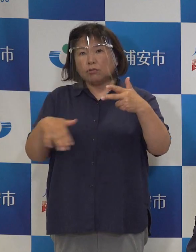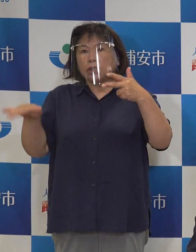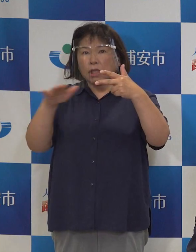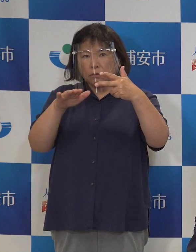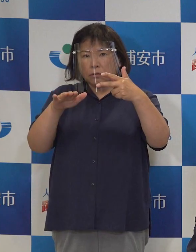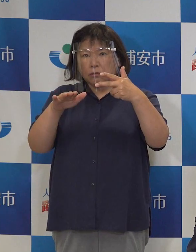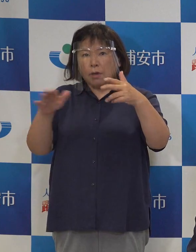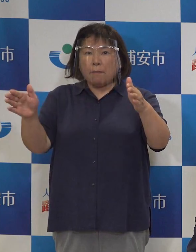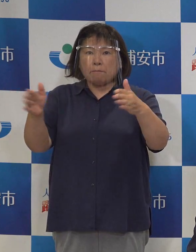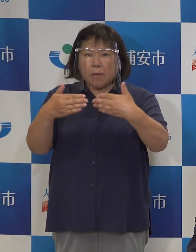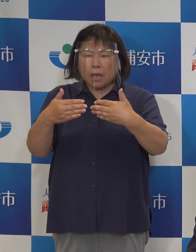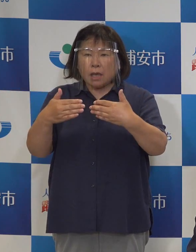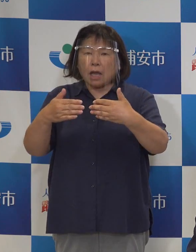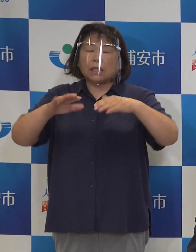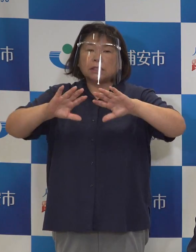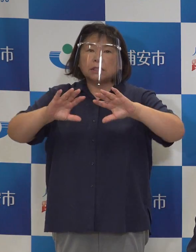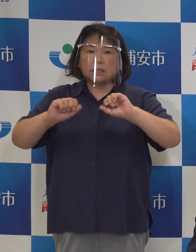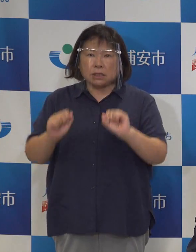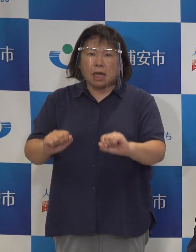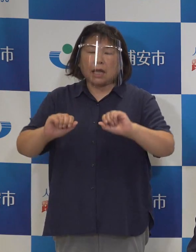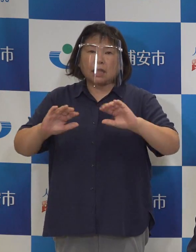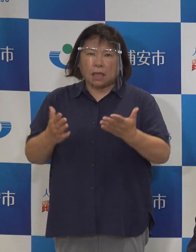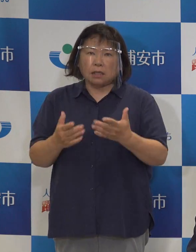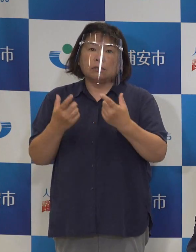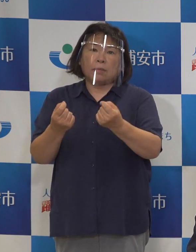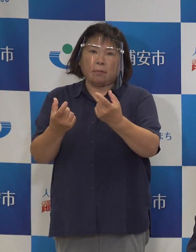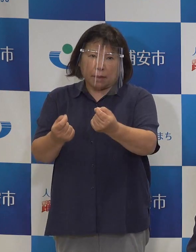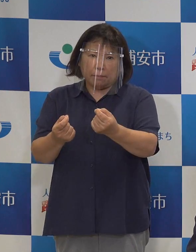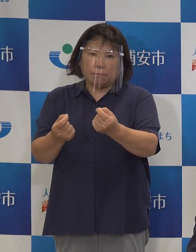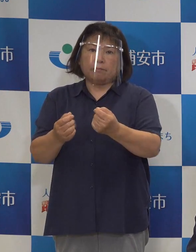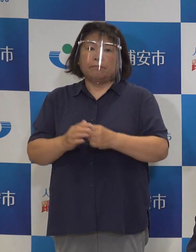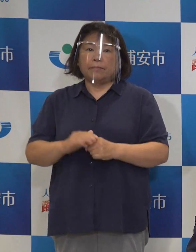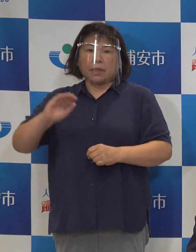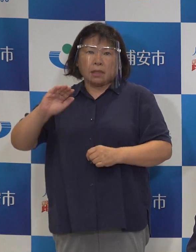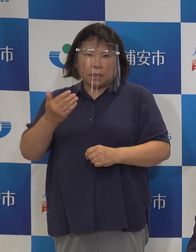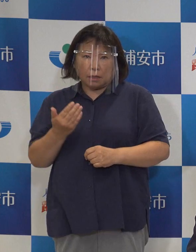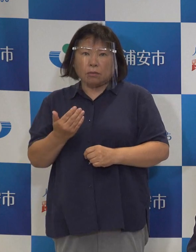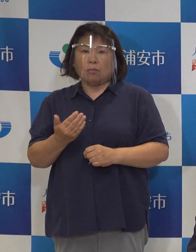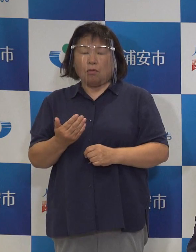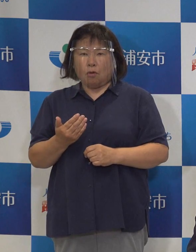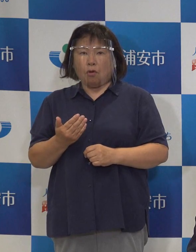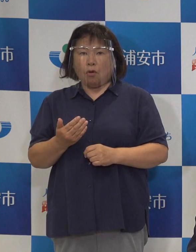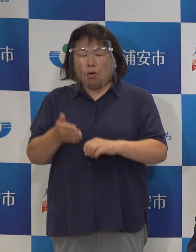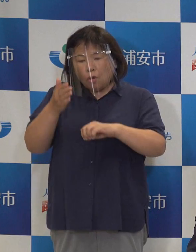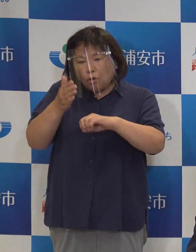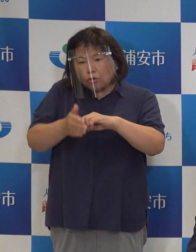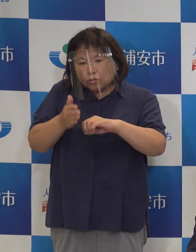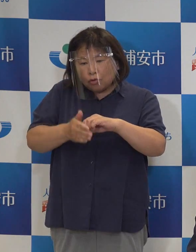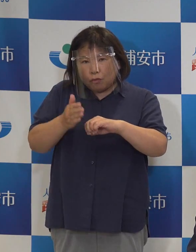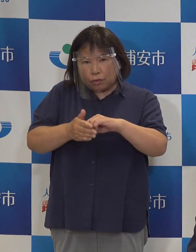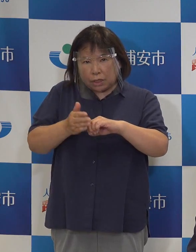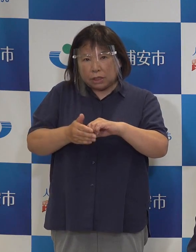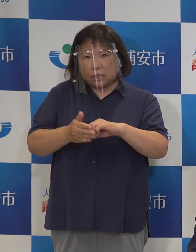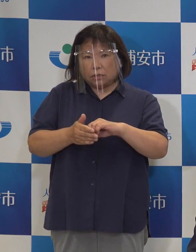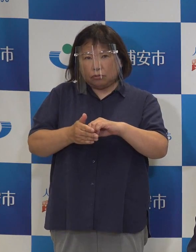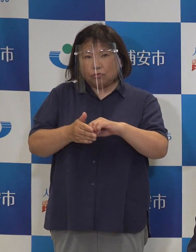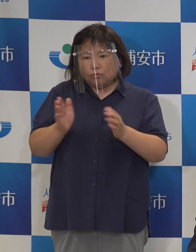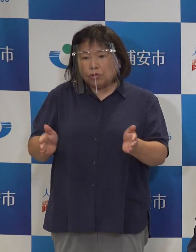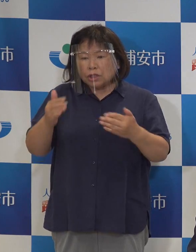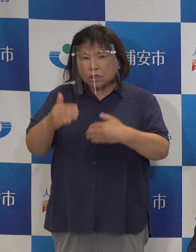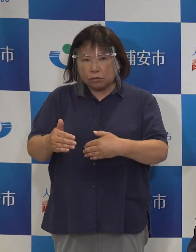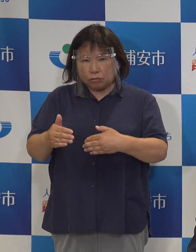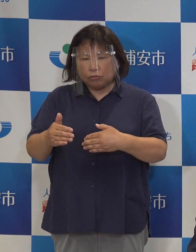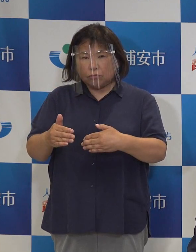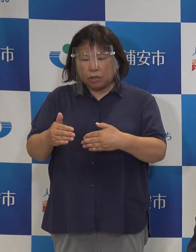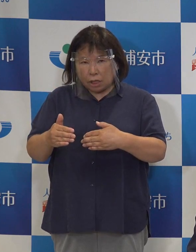閉館しないことといたしましたしかし調理実習室などの感染リスクの高い